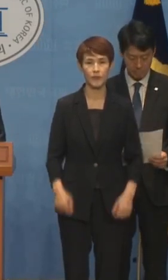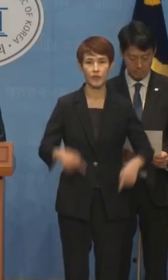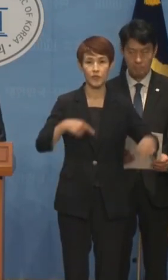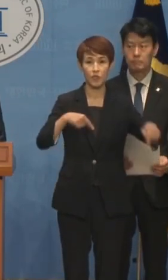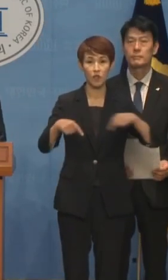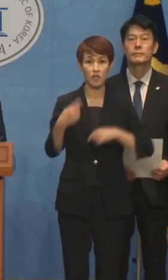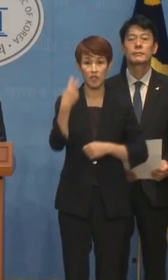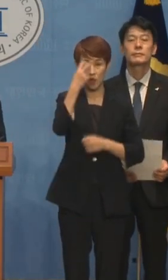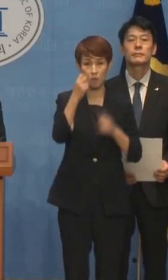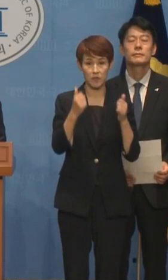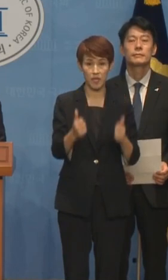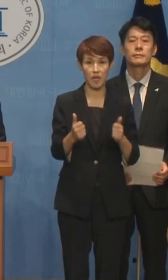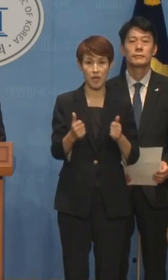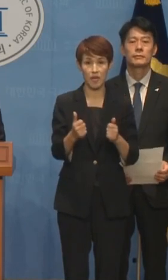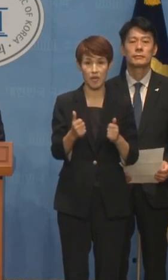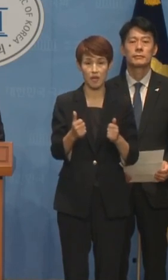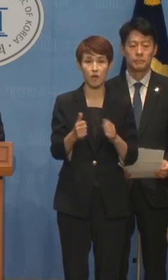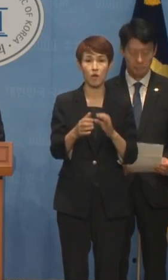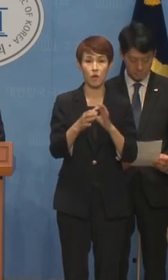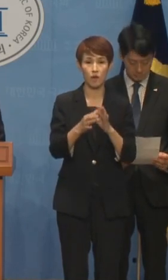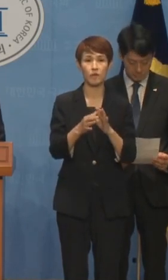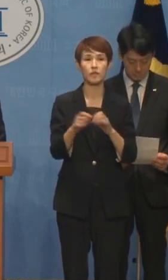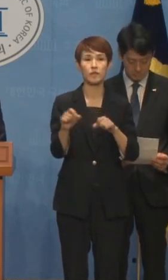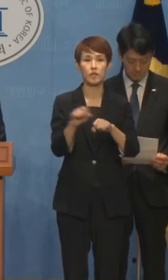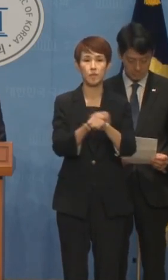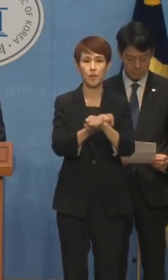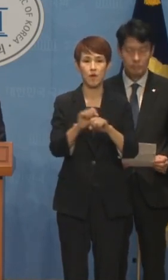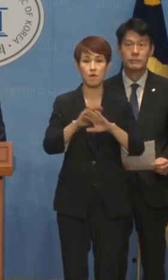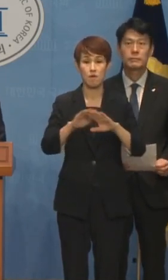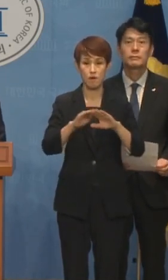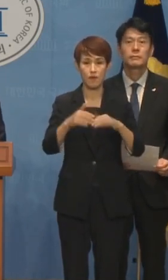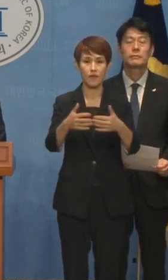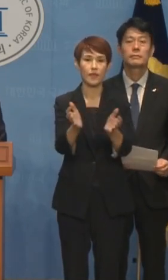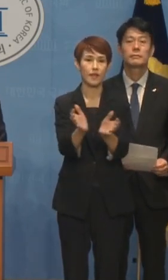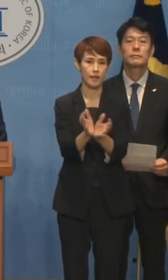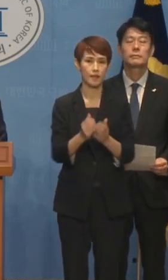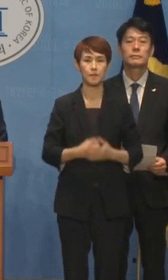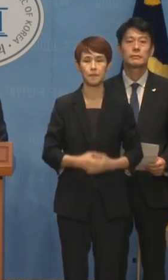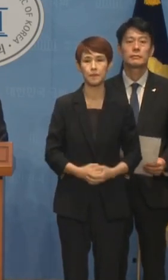정치검찰 사건조작 특별대책단 단원들입니다.